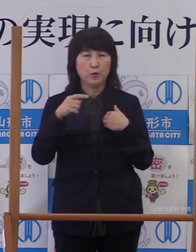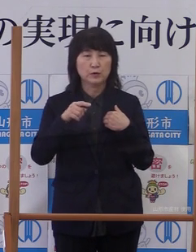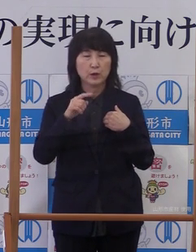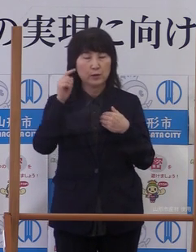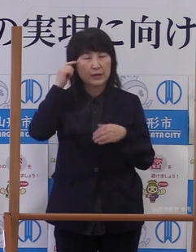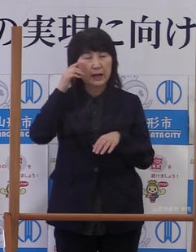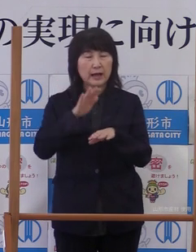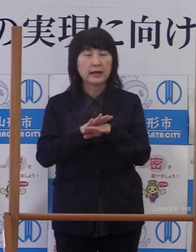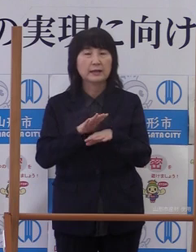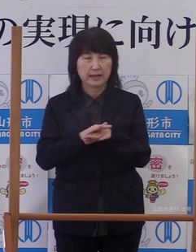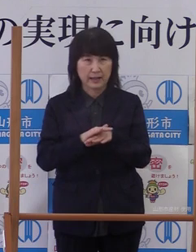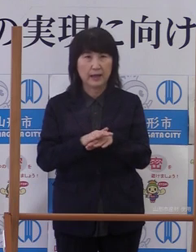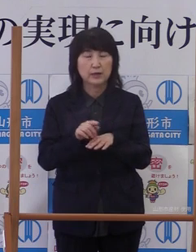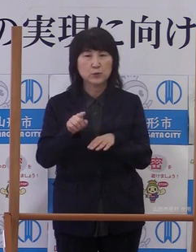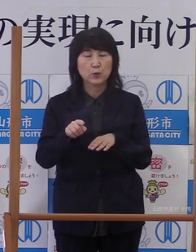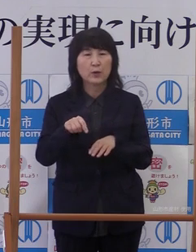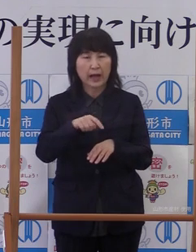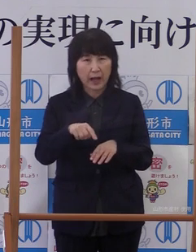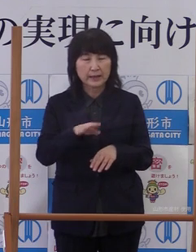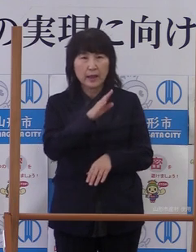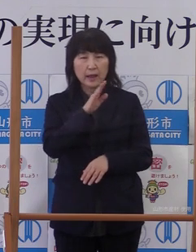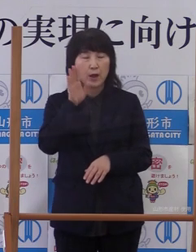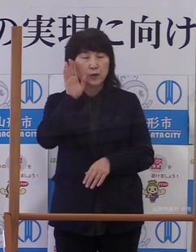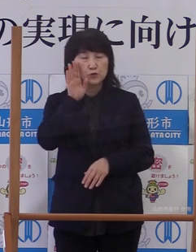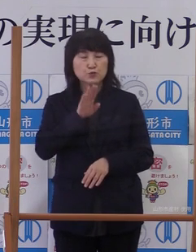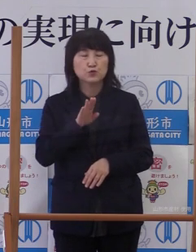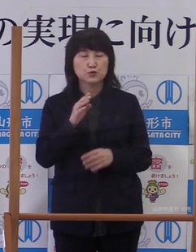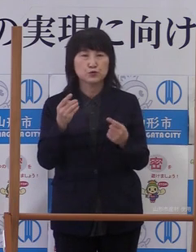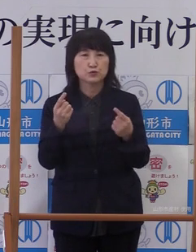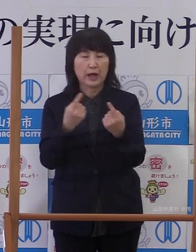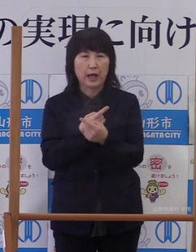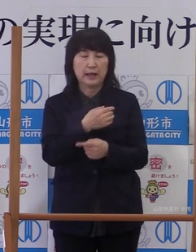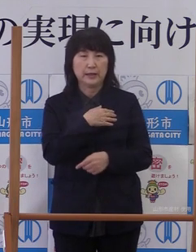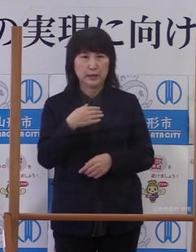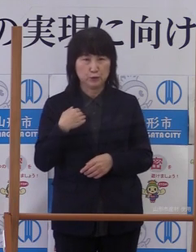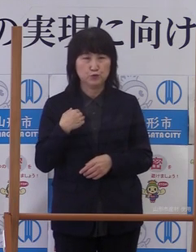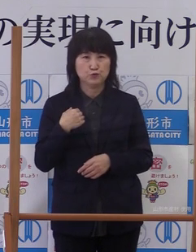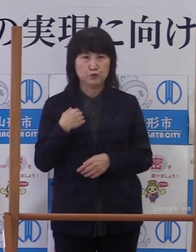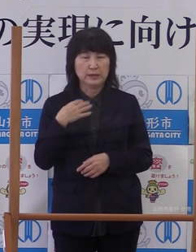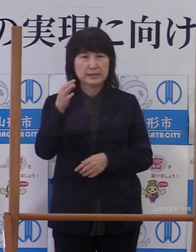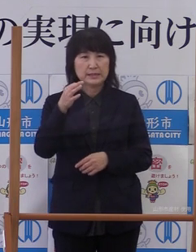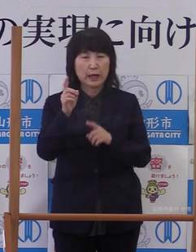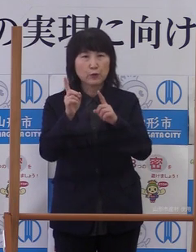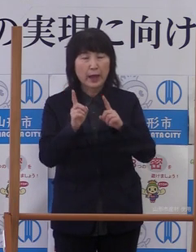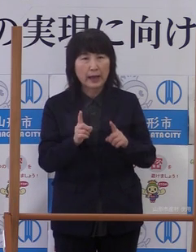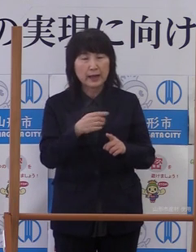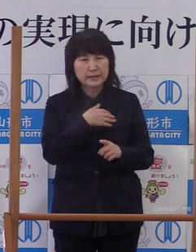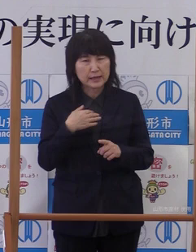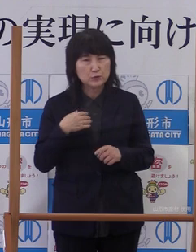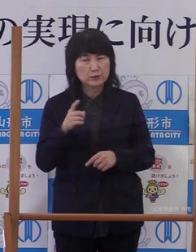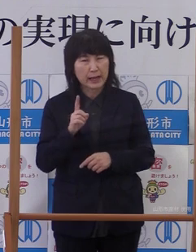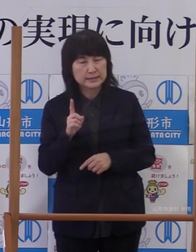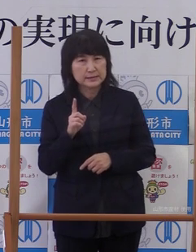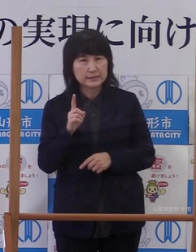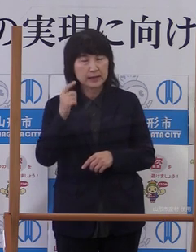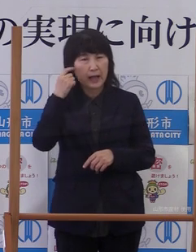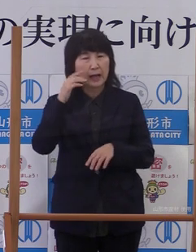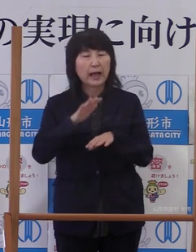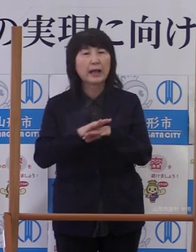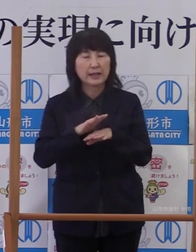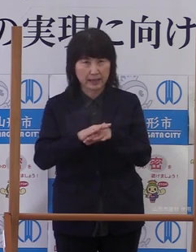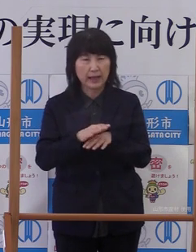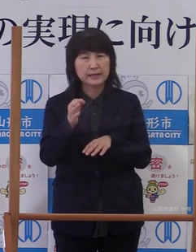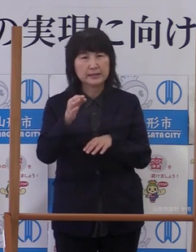でその中でより効率的にすることでですね、金額減らせればというような考え方で減らしてき